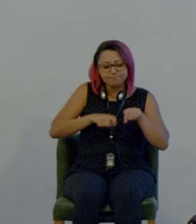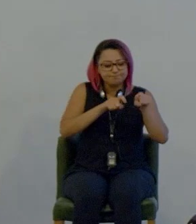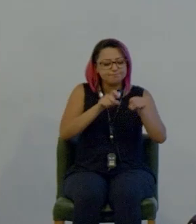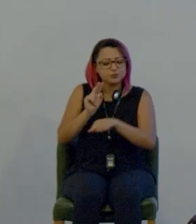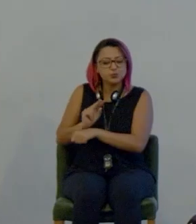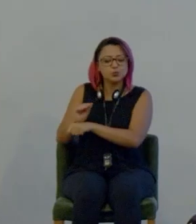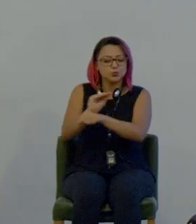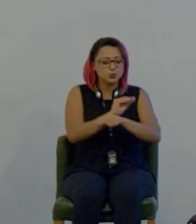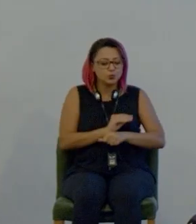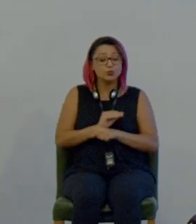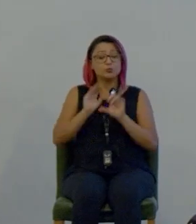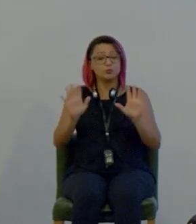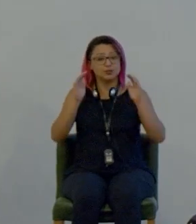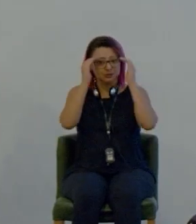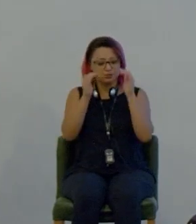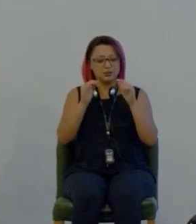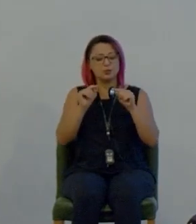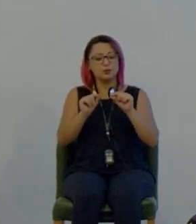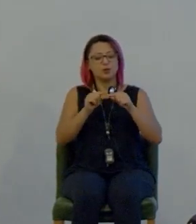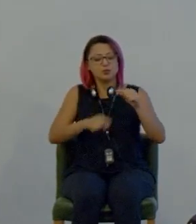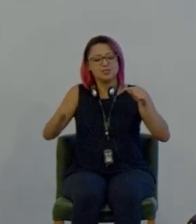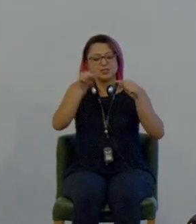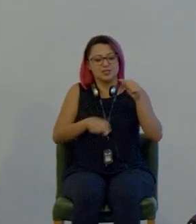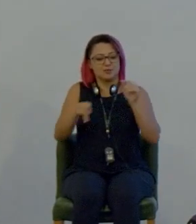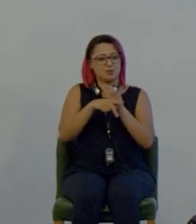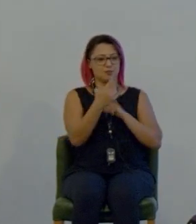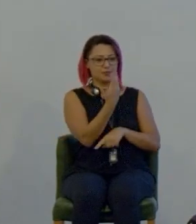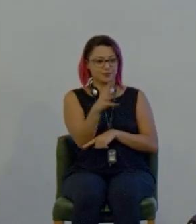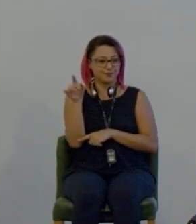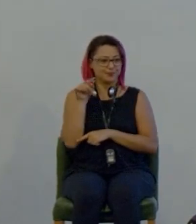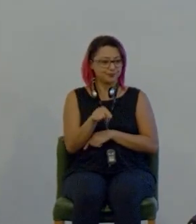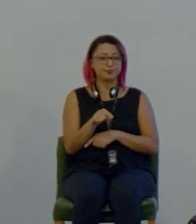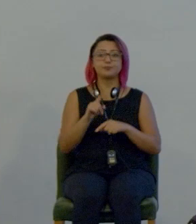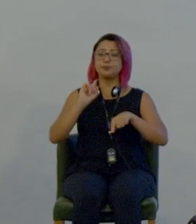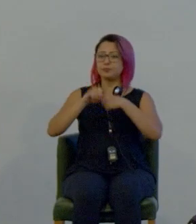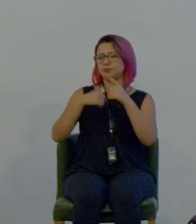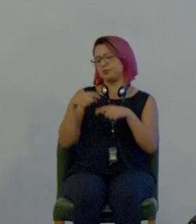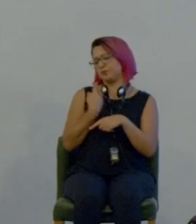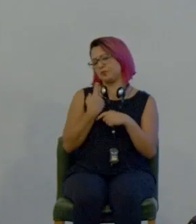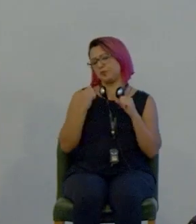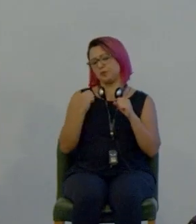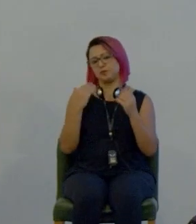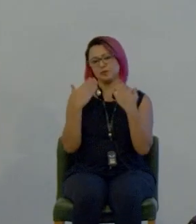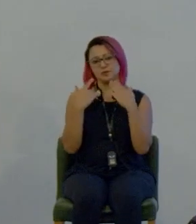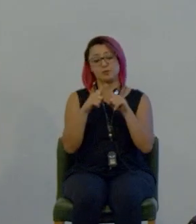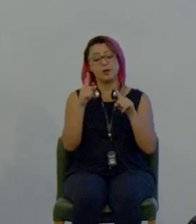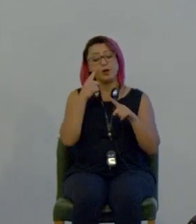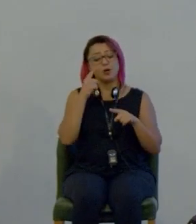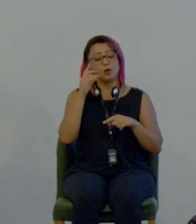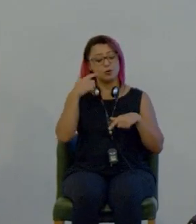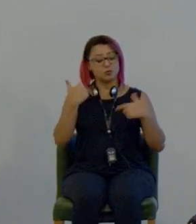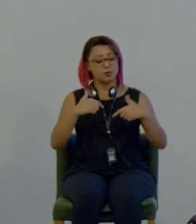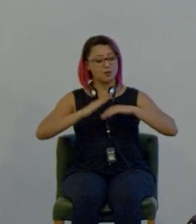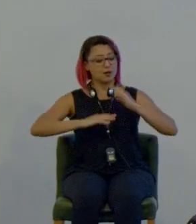dia. Bom, o que é o resultado disso? Eu estou falando muito rapidamente, a gente pode discutir depois, mas isso aqui é um trabalho muito interessante que